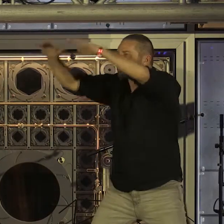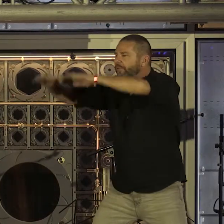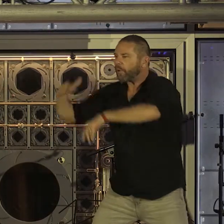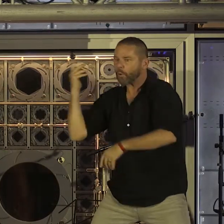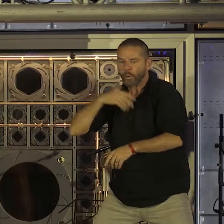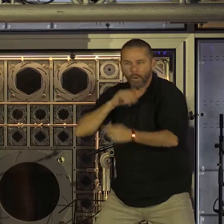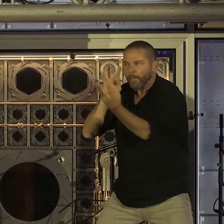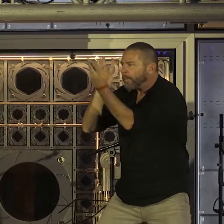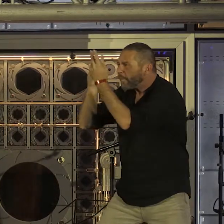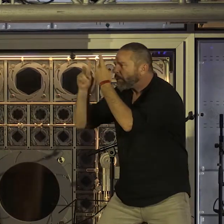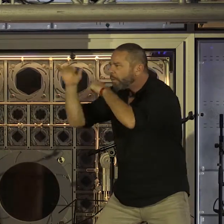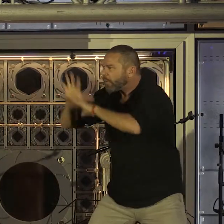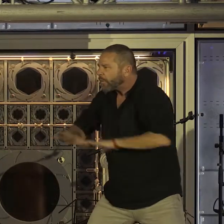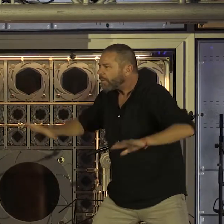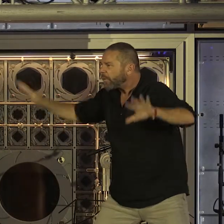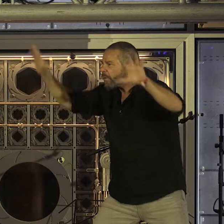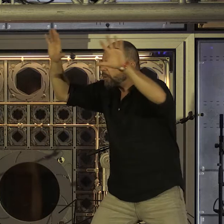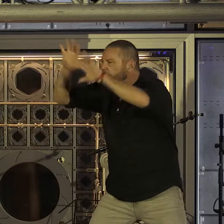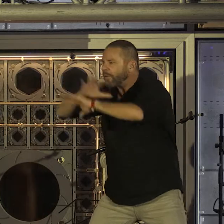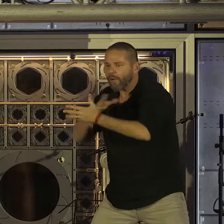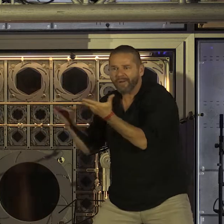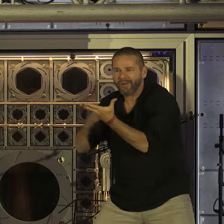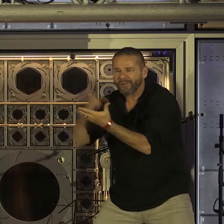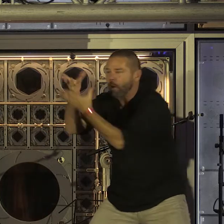orientation, disparaît la mémoire.